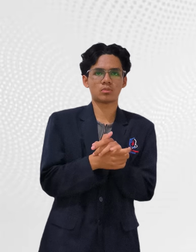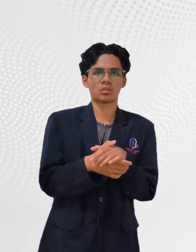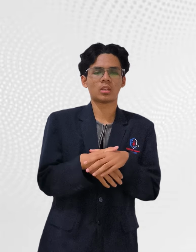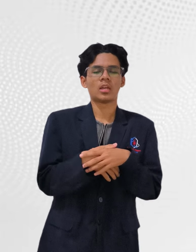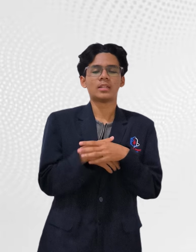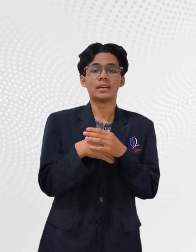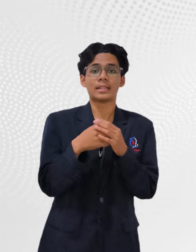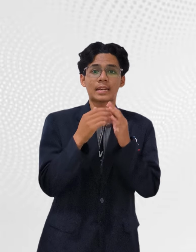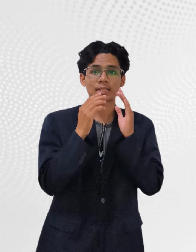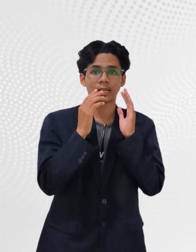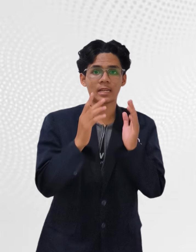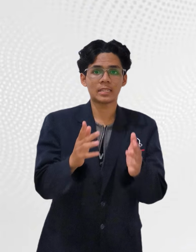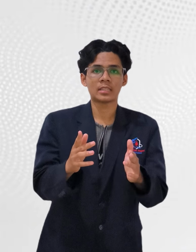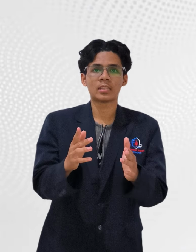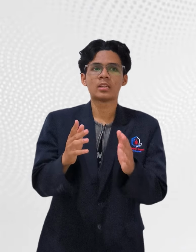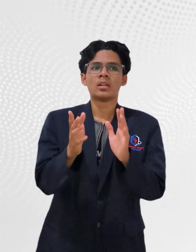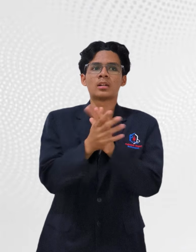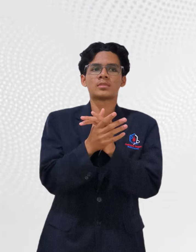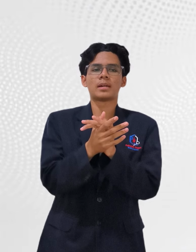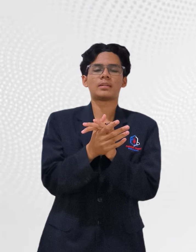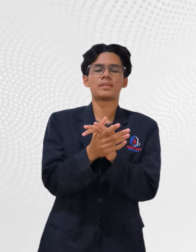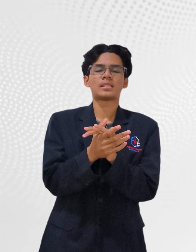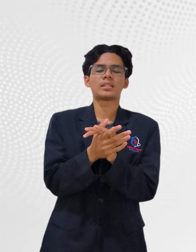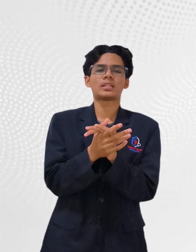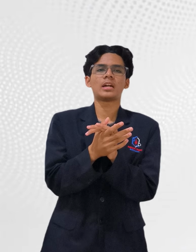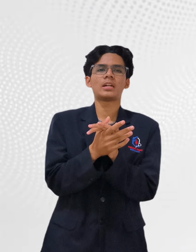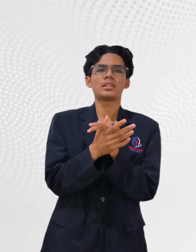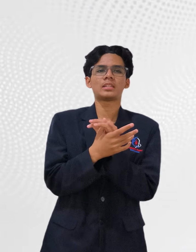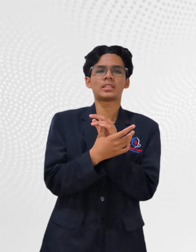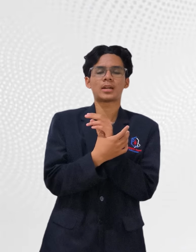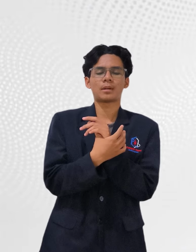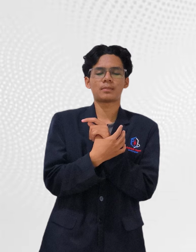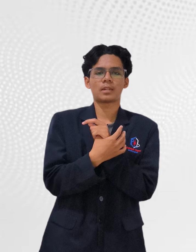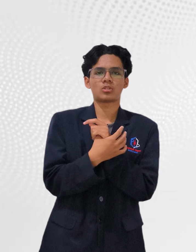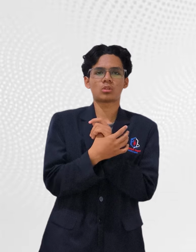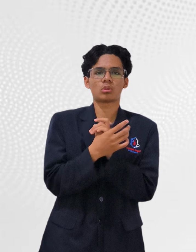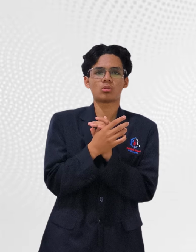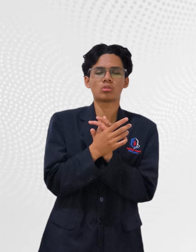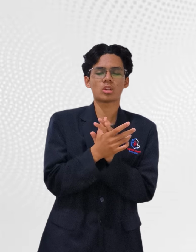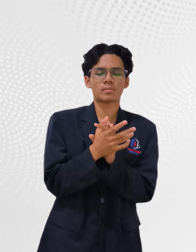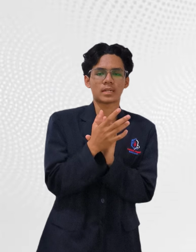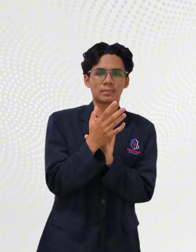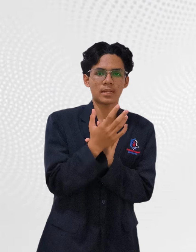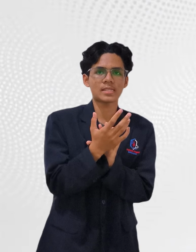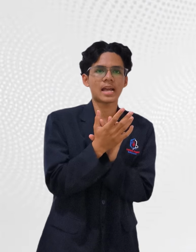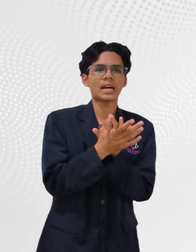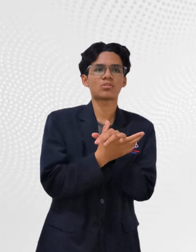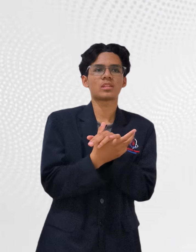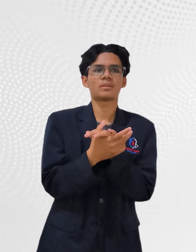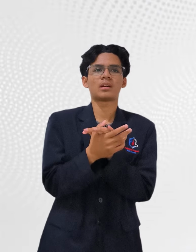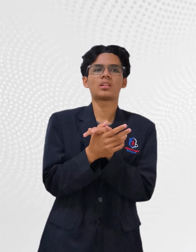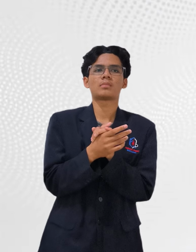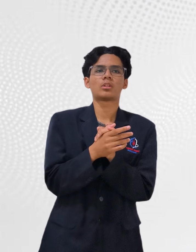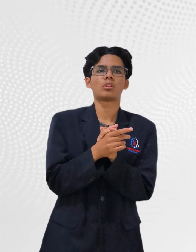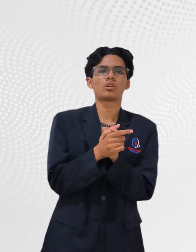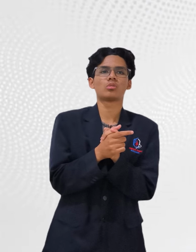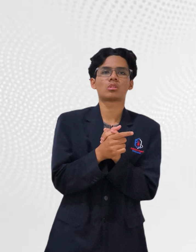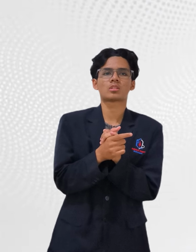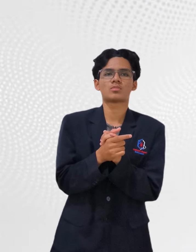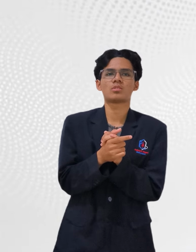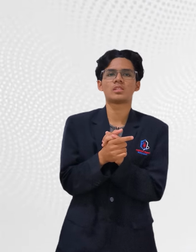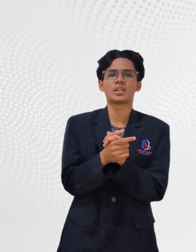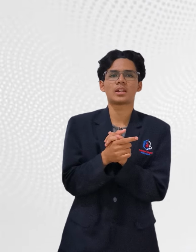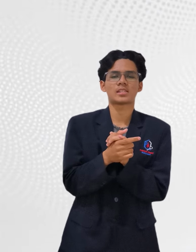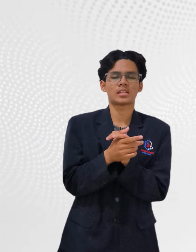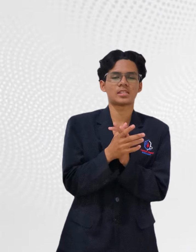konduktor tersebut. Dengan kata lain, semakin besar tegangan yang diterapkan pada suatu konduktor, semakin deras arus yang mengalir melalui